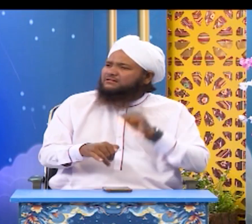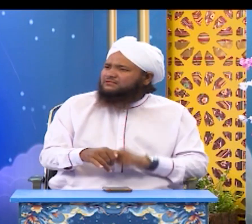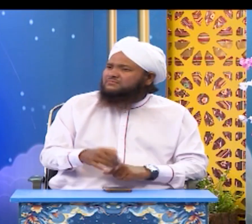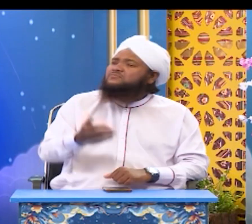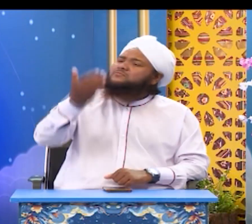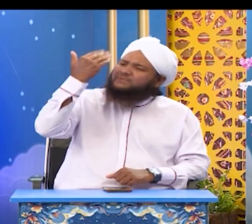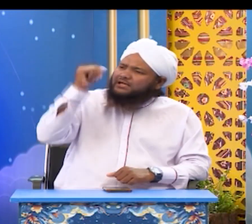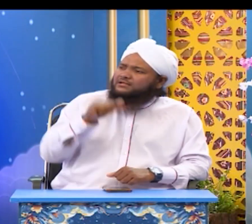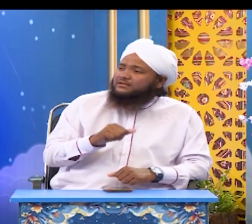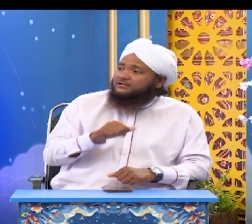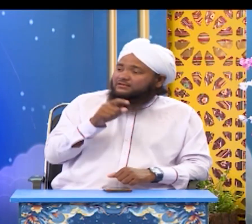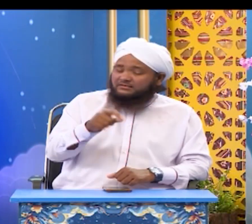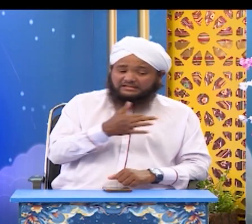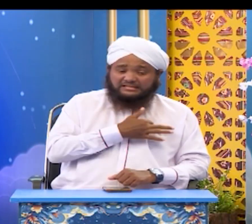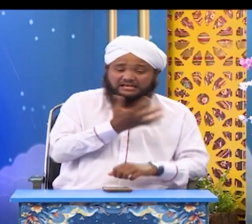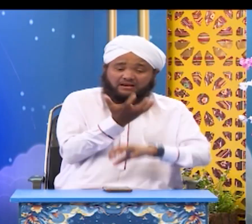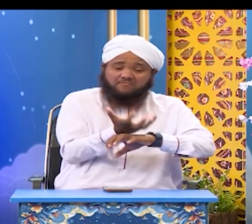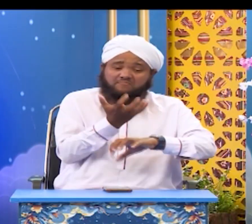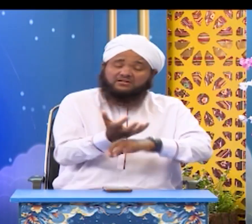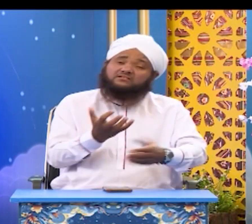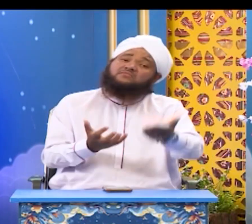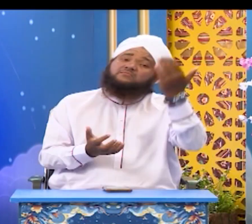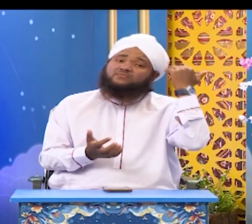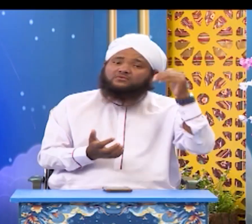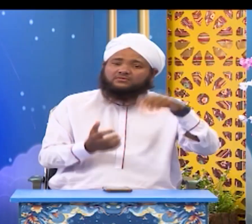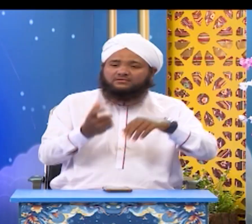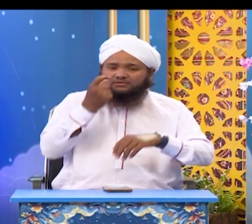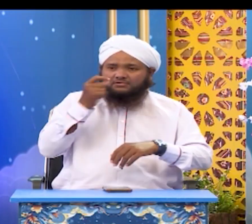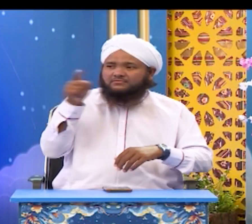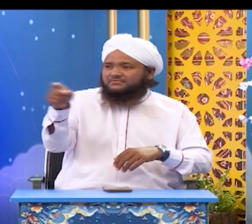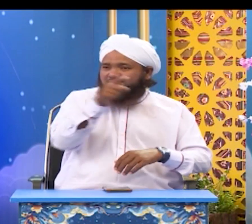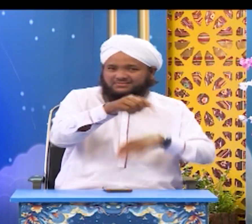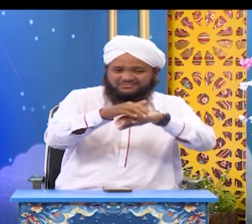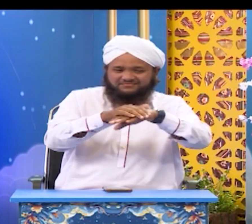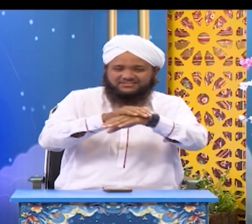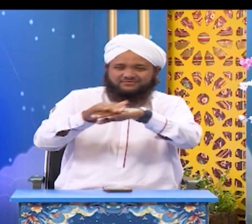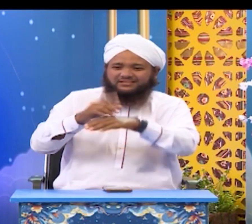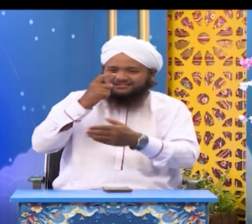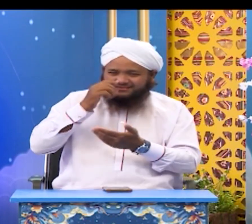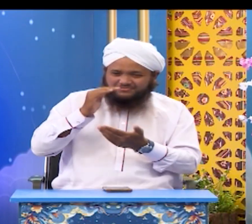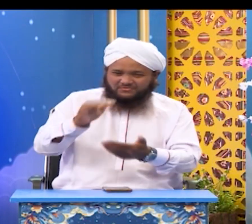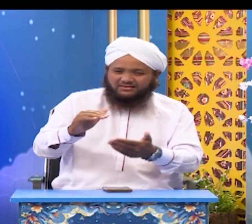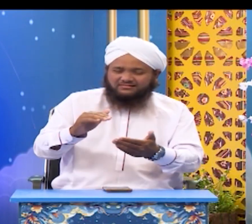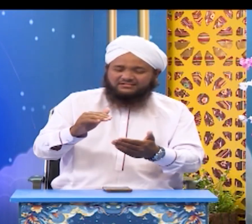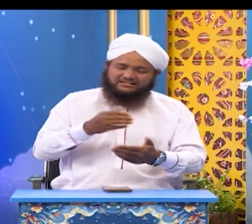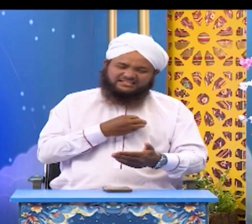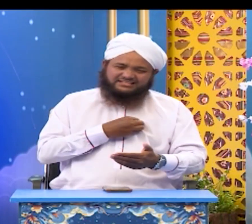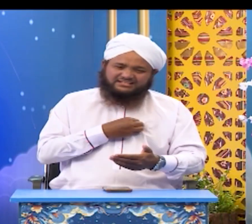لیکن اس پتھر دل معاشرے میں ایسے رحم دل لوگ بھی موجود تھے کہ جو بچیوں کی بے کسی پر خون کے آنسو